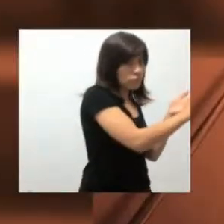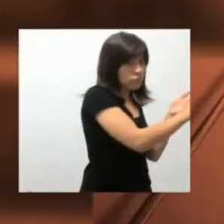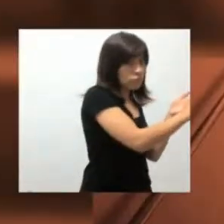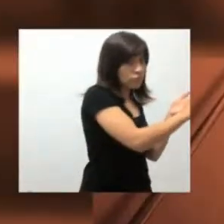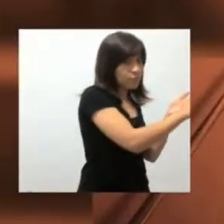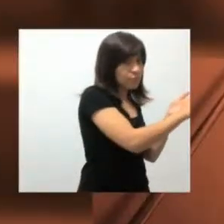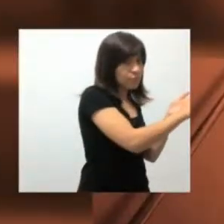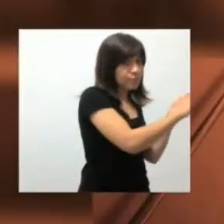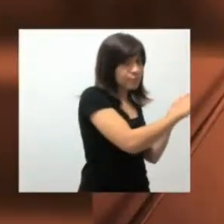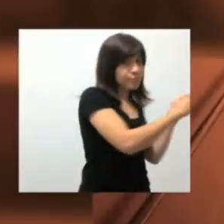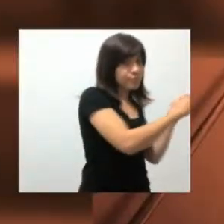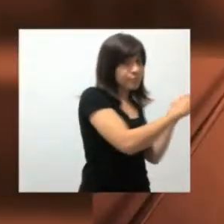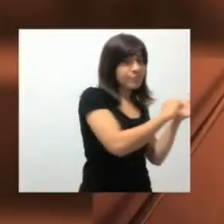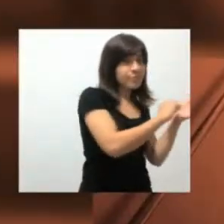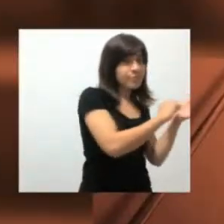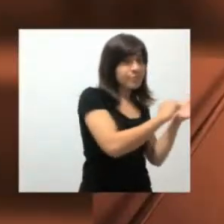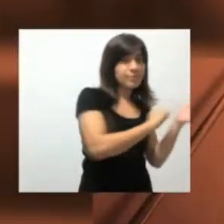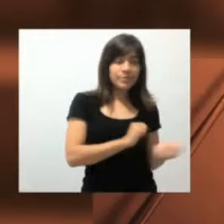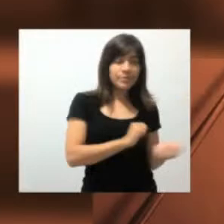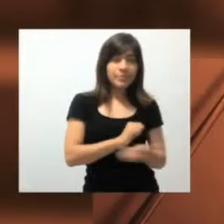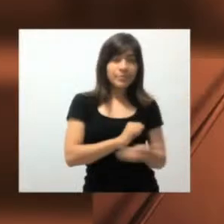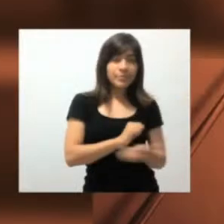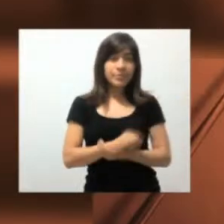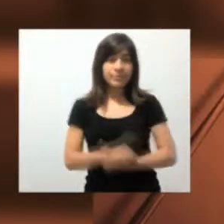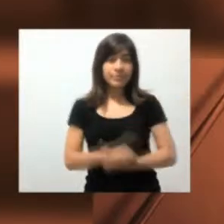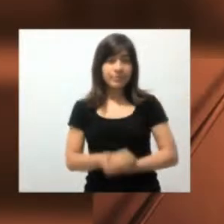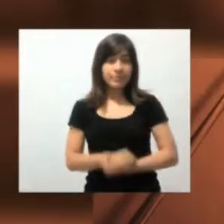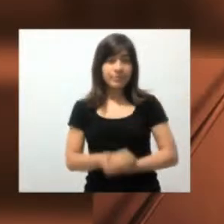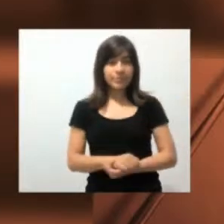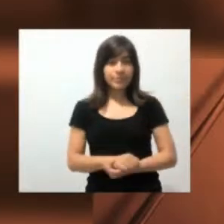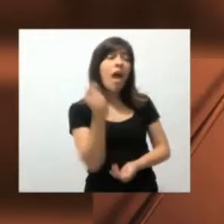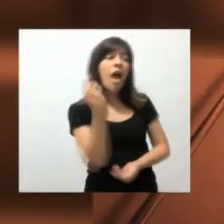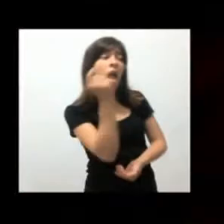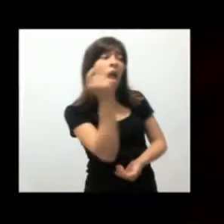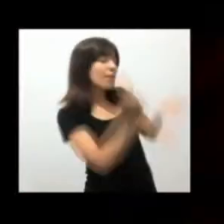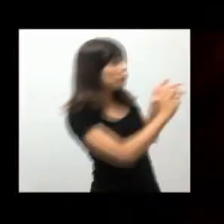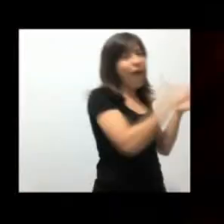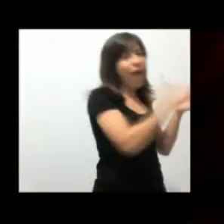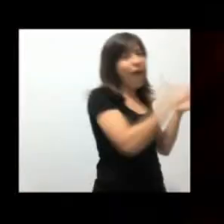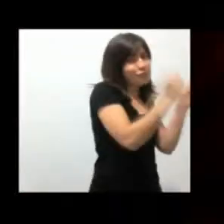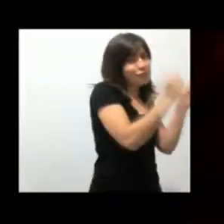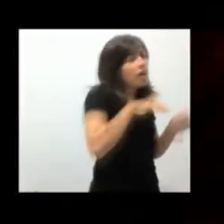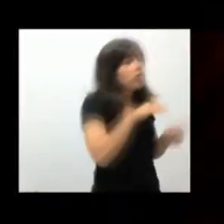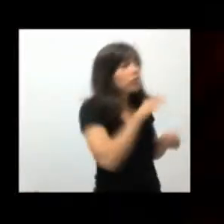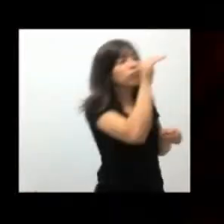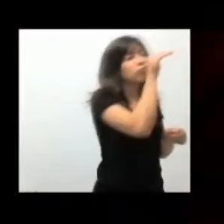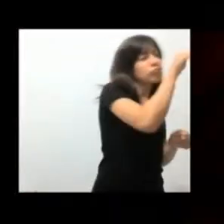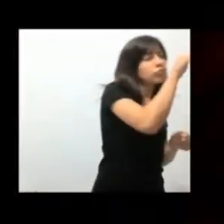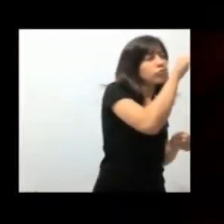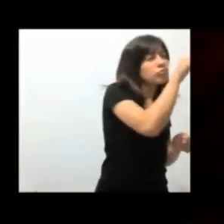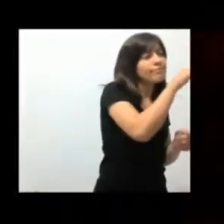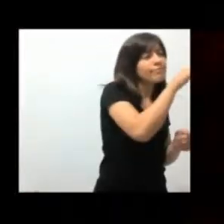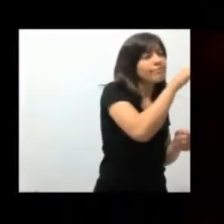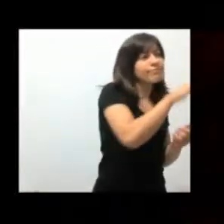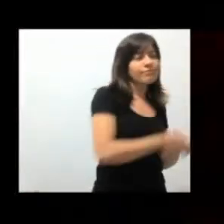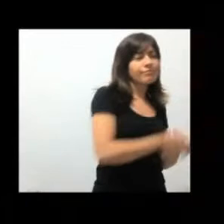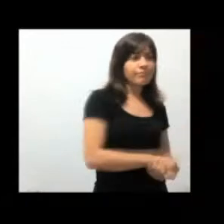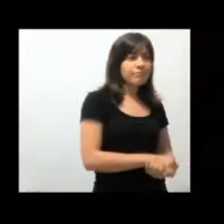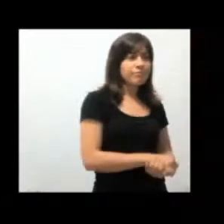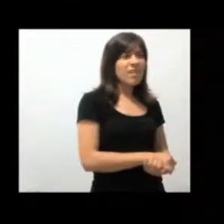vem acompanhada de uma rampa, é como se ela me chamasse o tempo todo de deficiente.